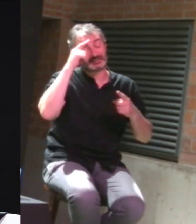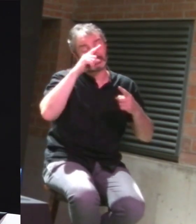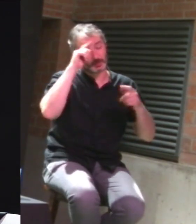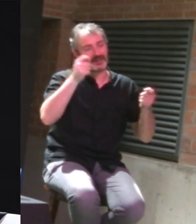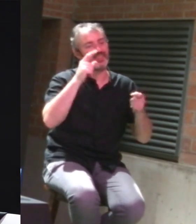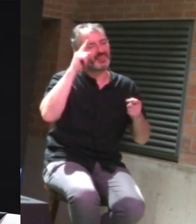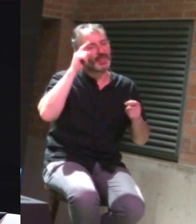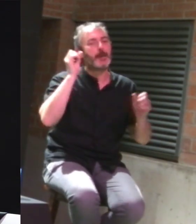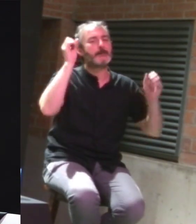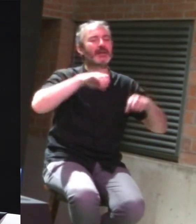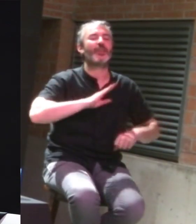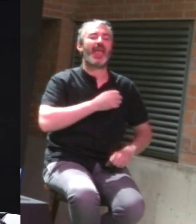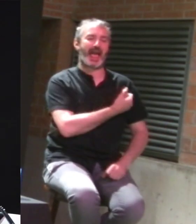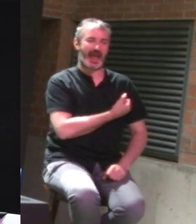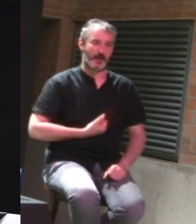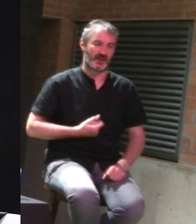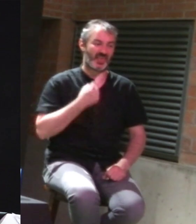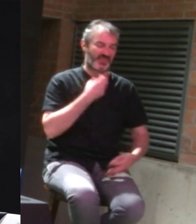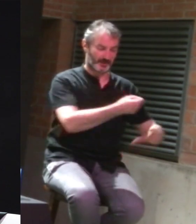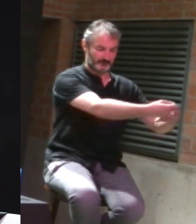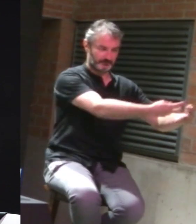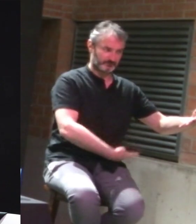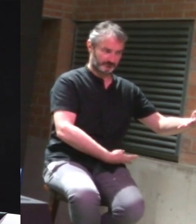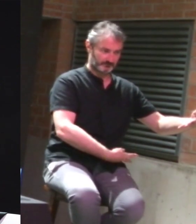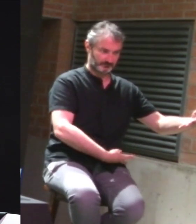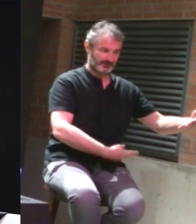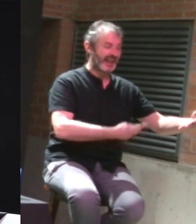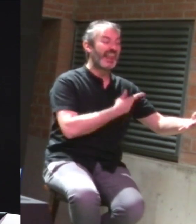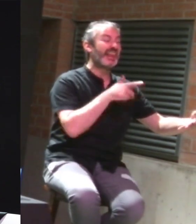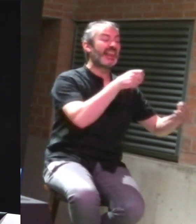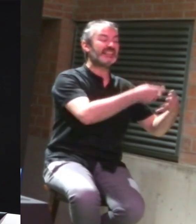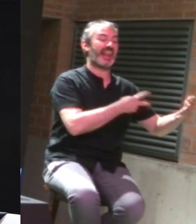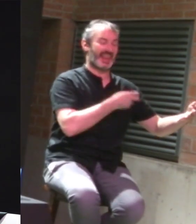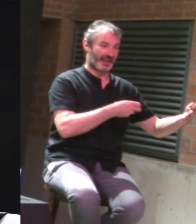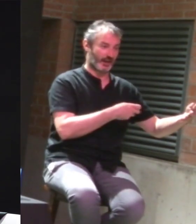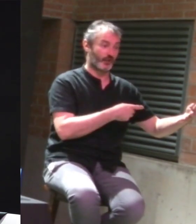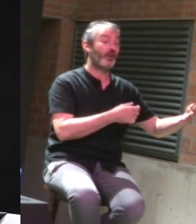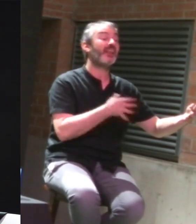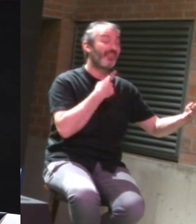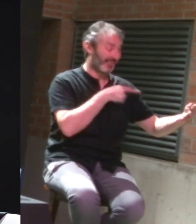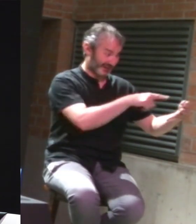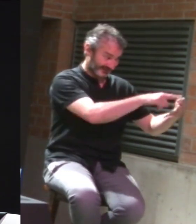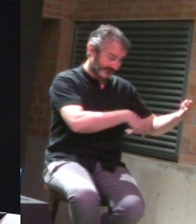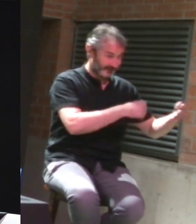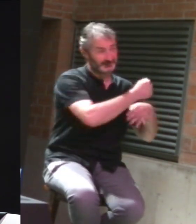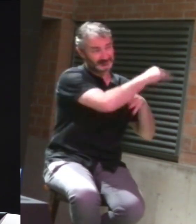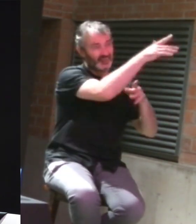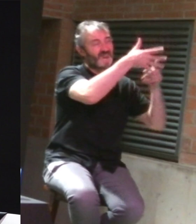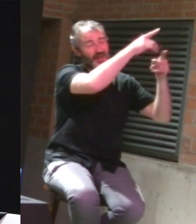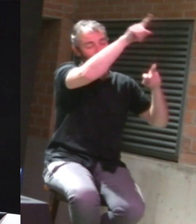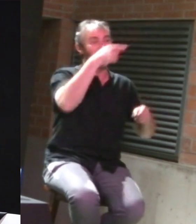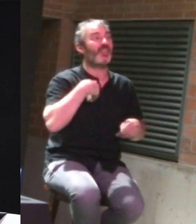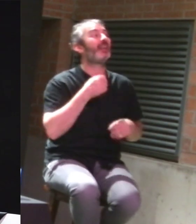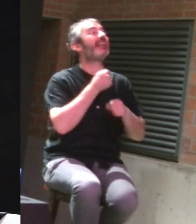Que es feien llistes negres de treballadors i treballadores perquè ningú els donés feina. I circulaven el Foment del Treball Nacional, que és